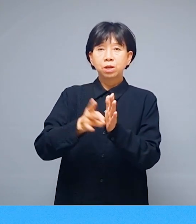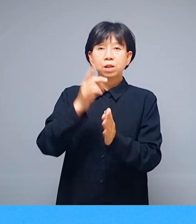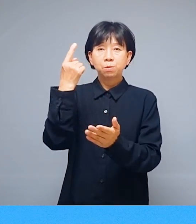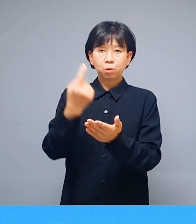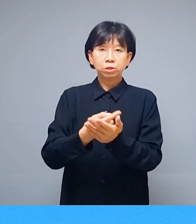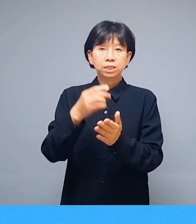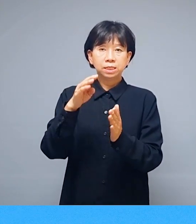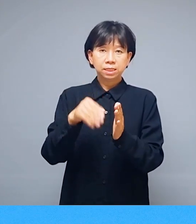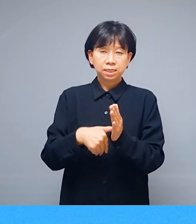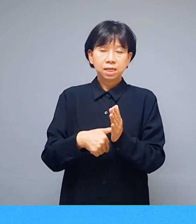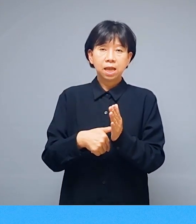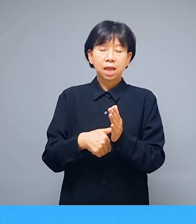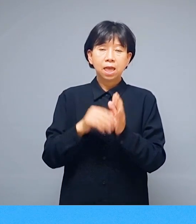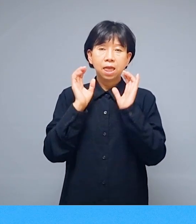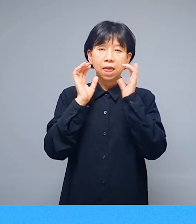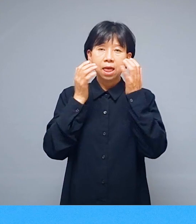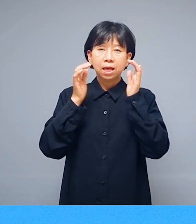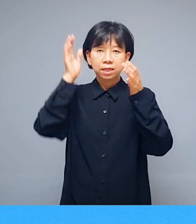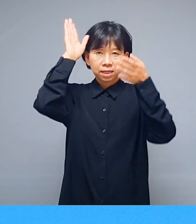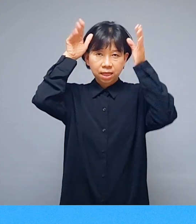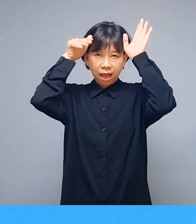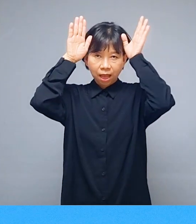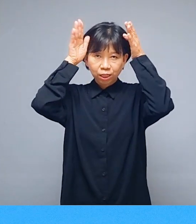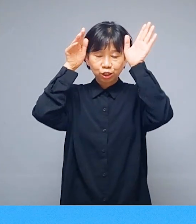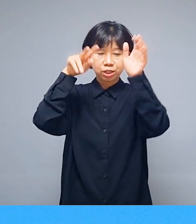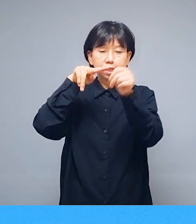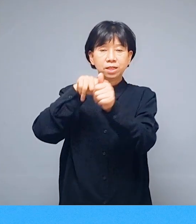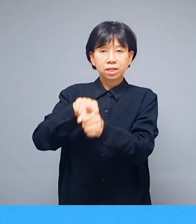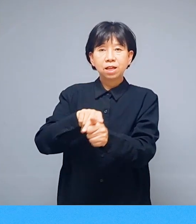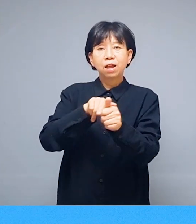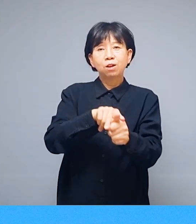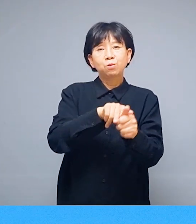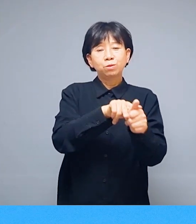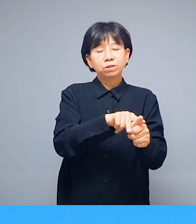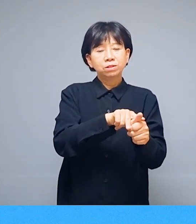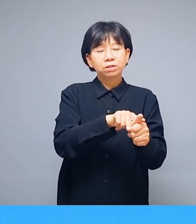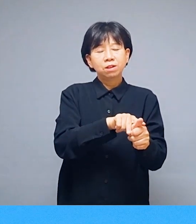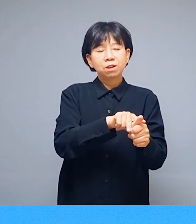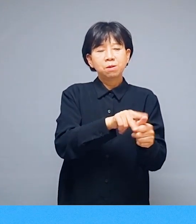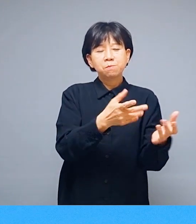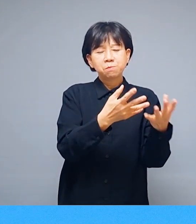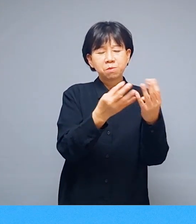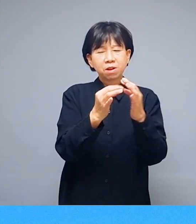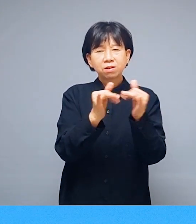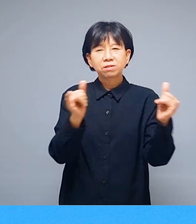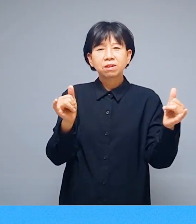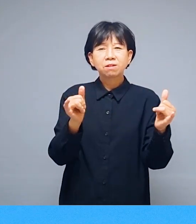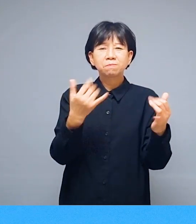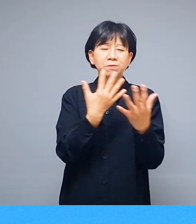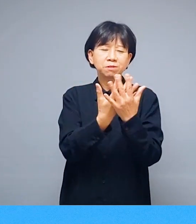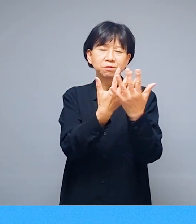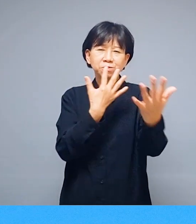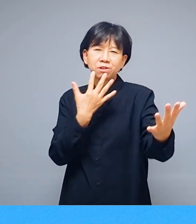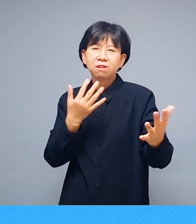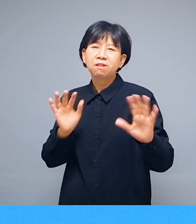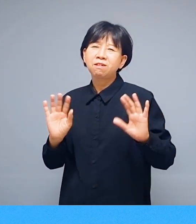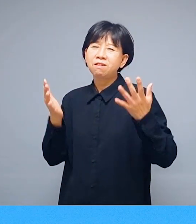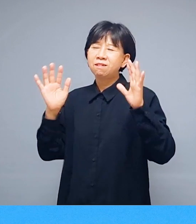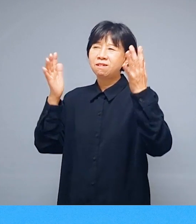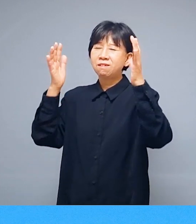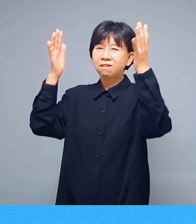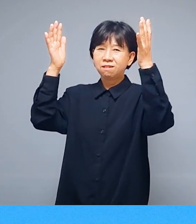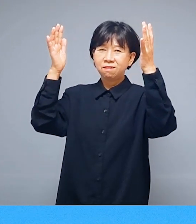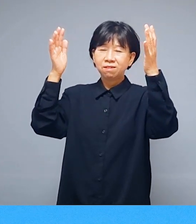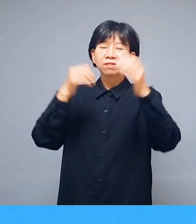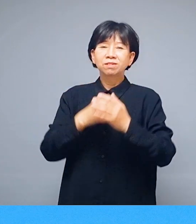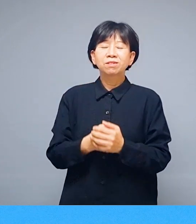입성하실 때 어린 나귀를 타고 입성을 하시는데 정말 많은 사람들이 환호와 열광이 있었어요.